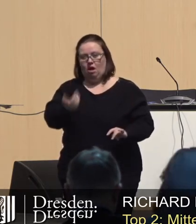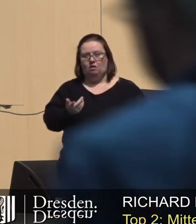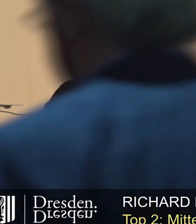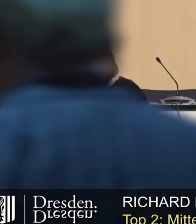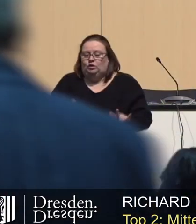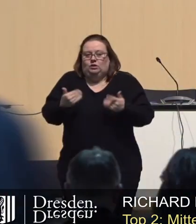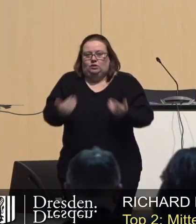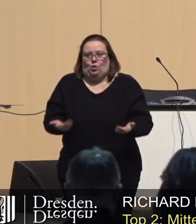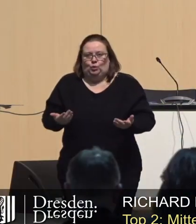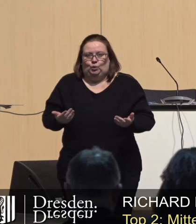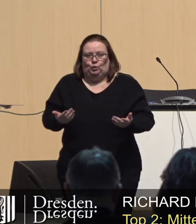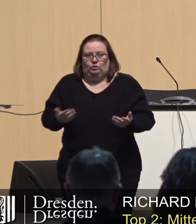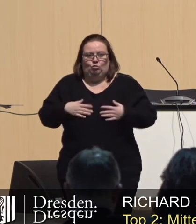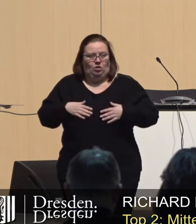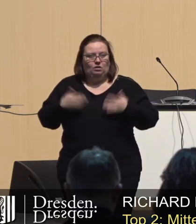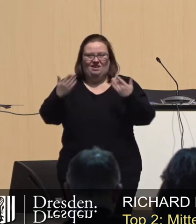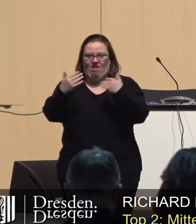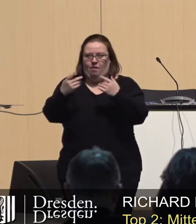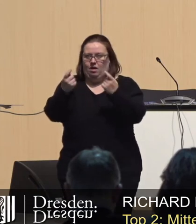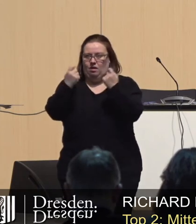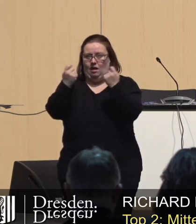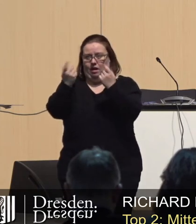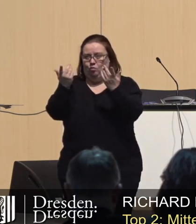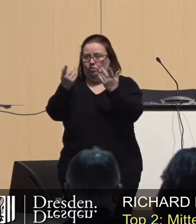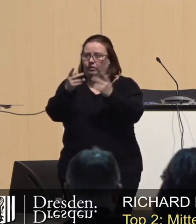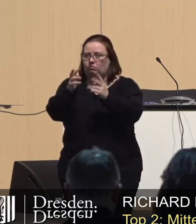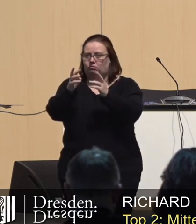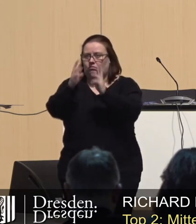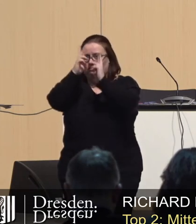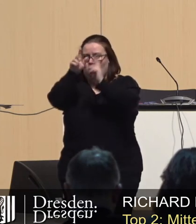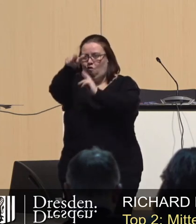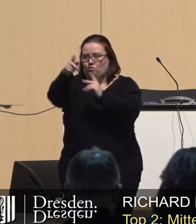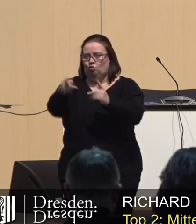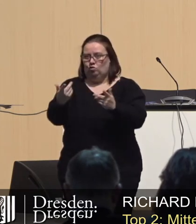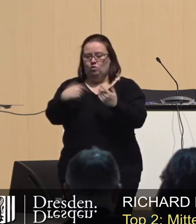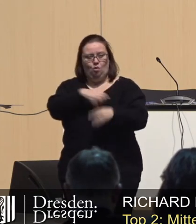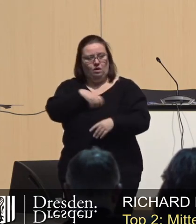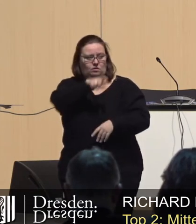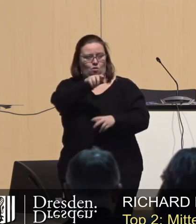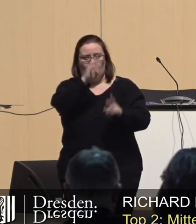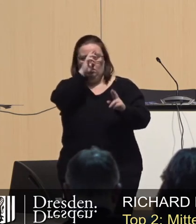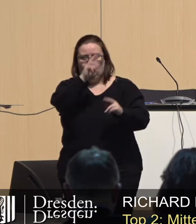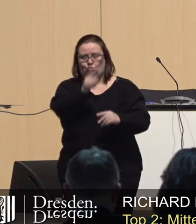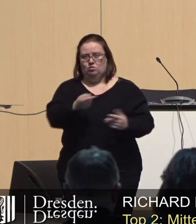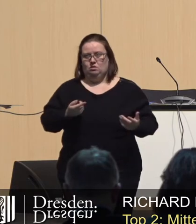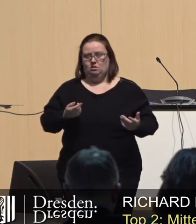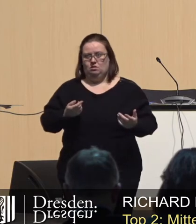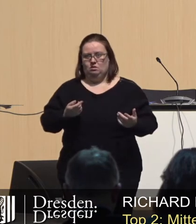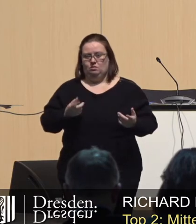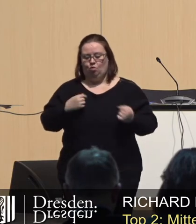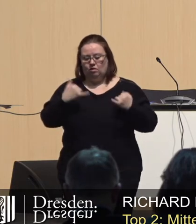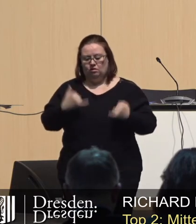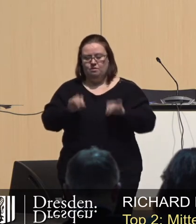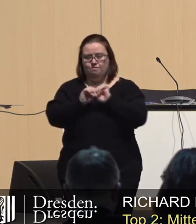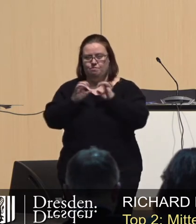das ist sie Ihnen als Gewerbetreibenden schuldig und das ist sie den Dresdner Bürgerinnen und Bürgern schuldig, um hier